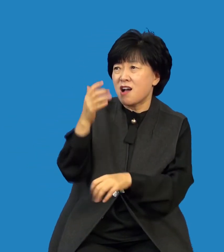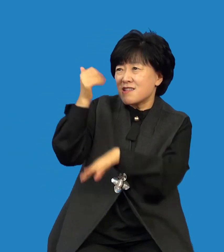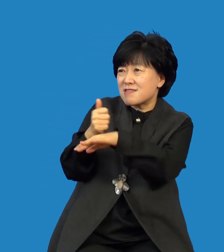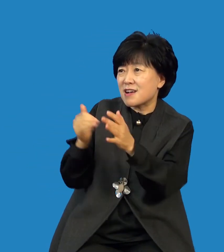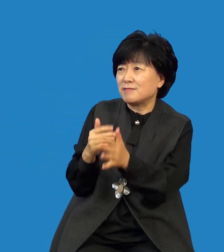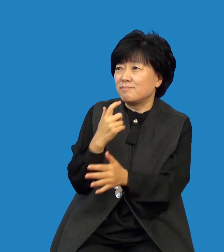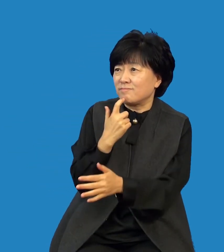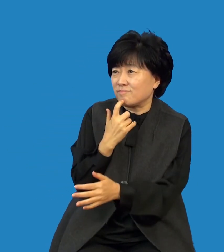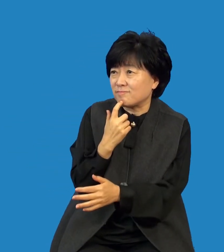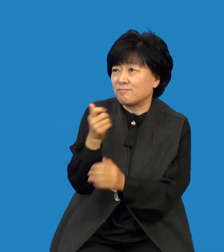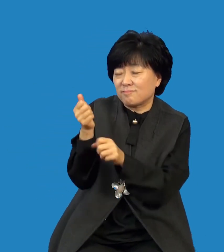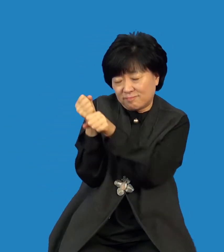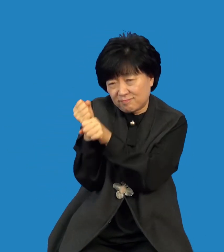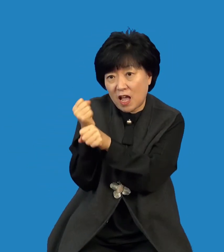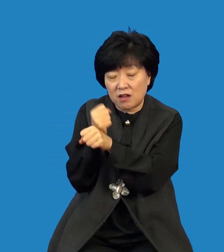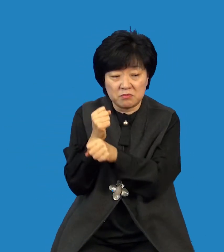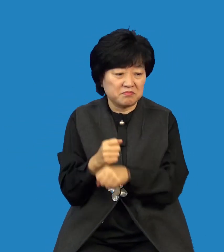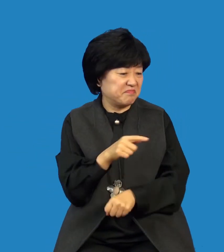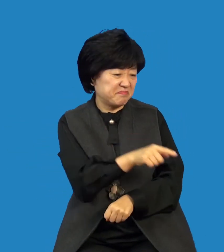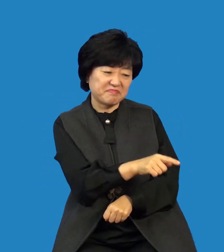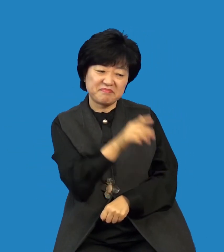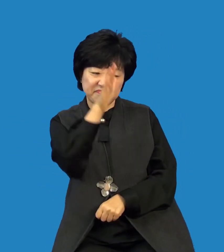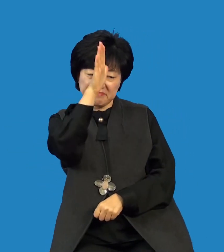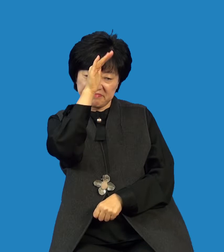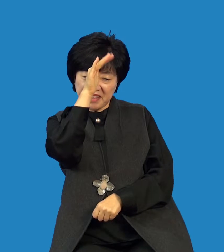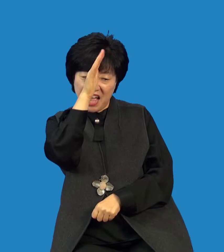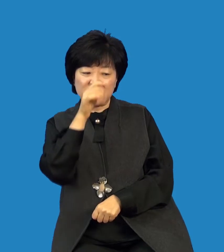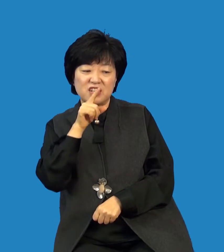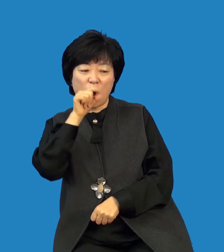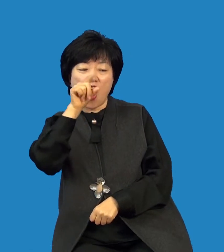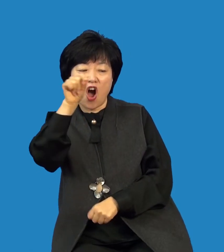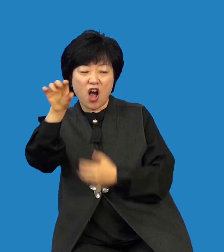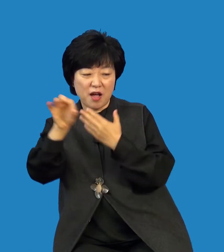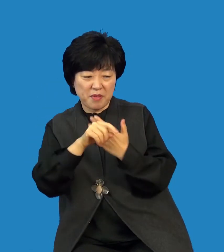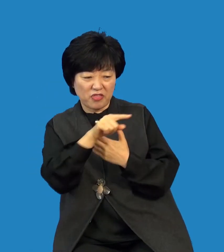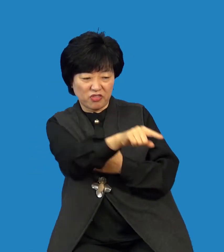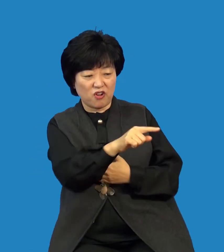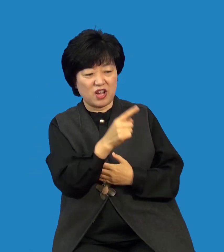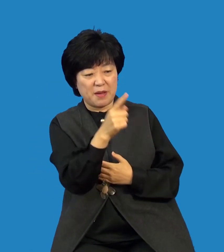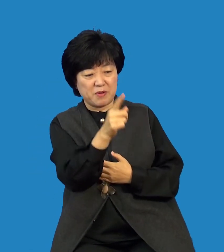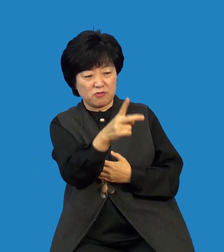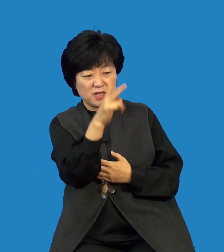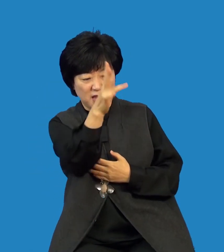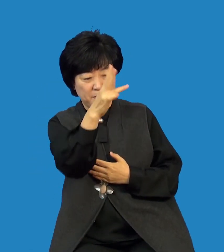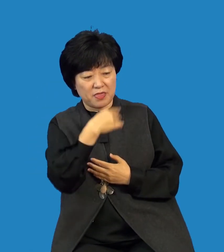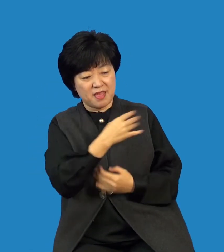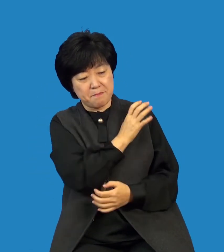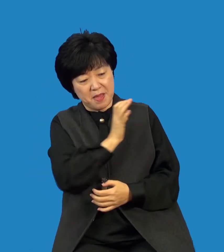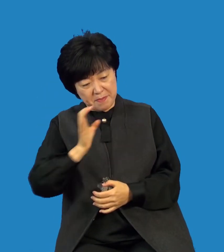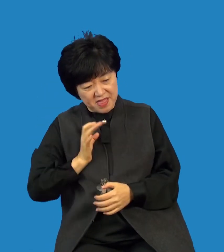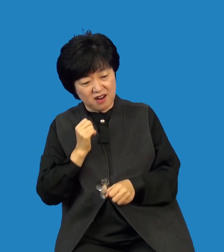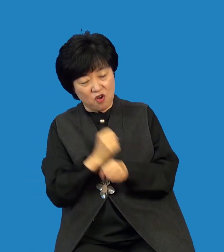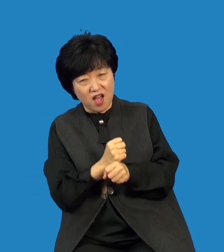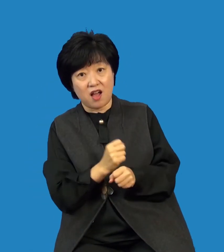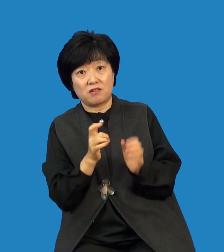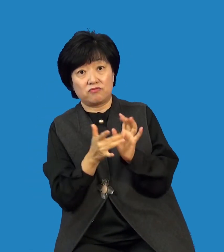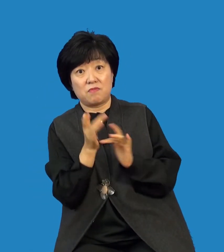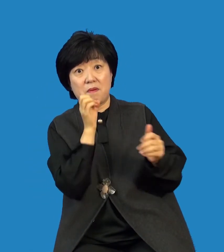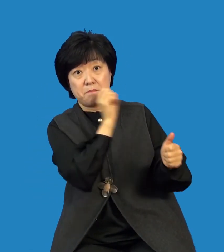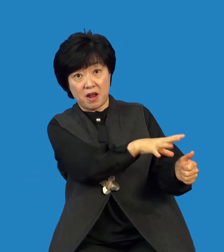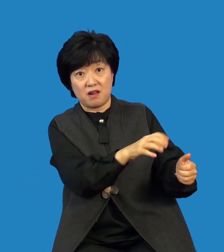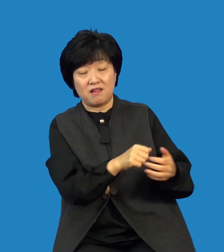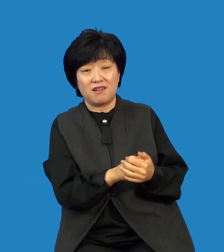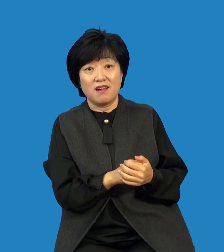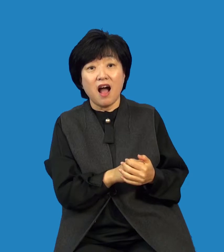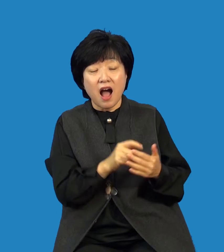3번 나를 부인할 거야. 그래서 그 말씀하시는 것이 바로 13장 마지막이고요. 그리고 나서 바로 예수님이 하신 말씀이 내가 너에게 평안을